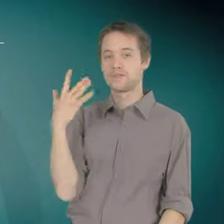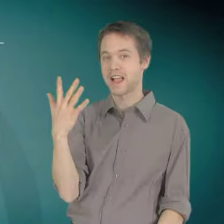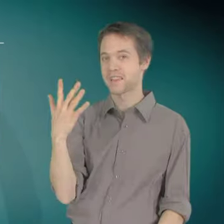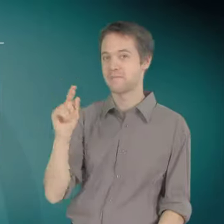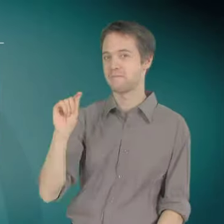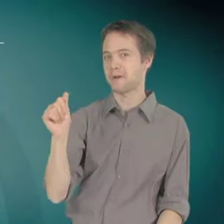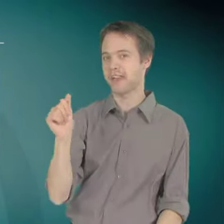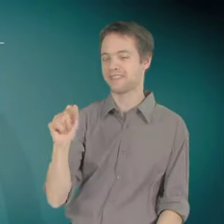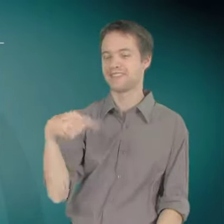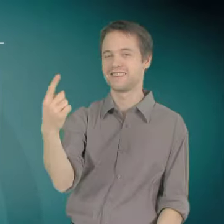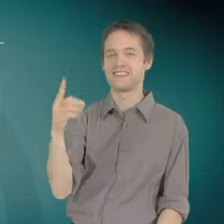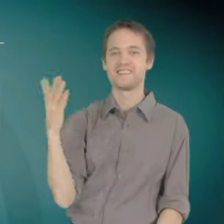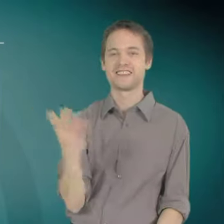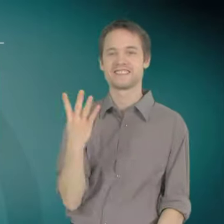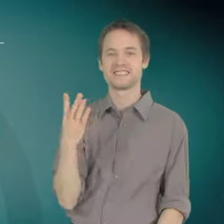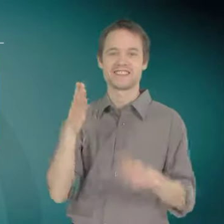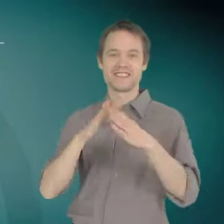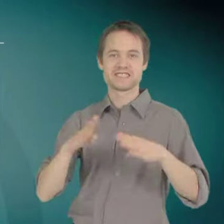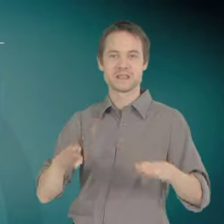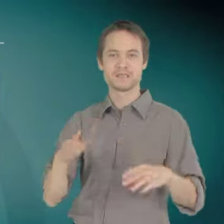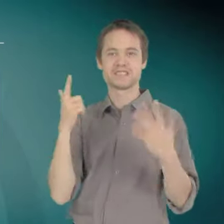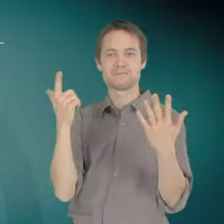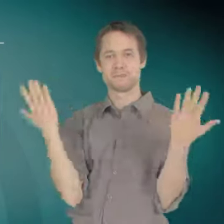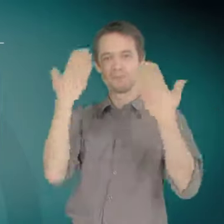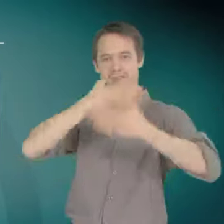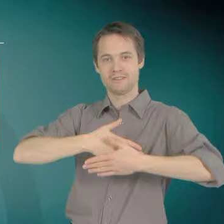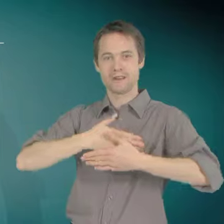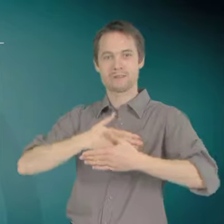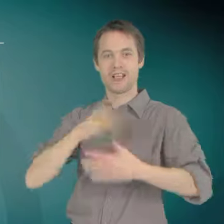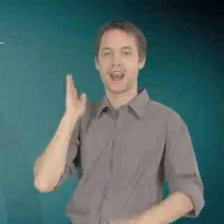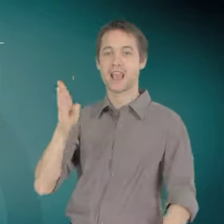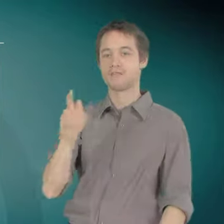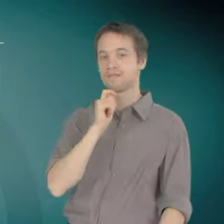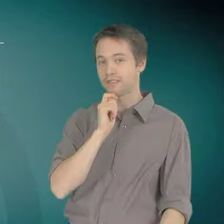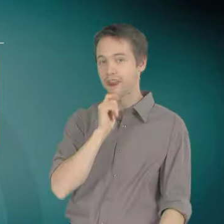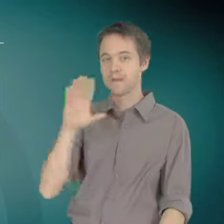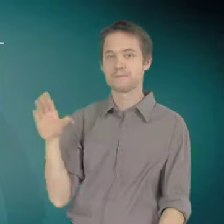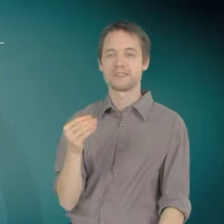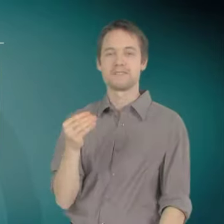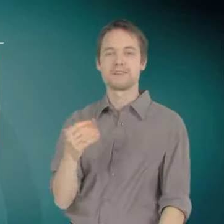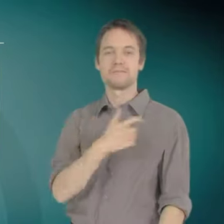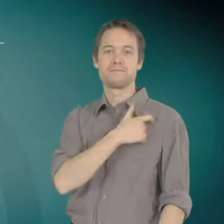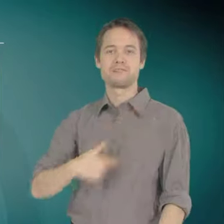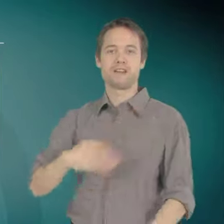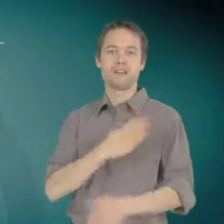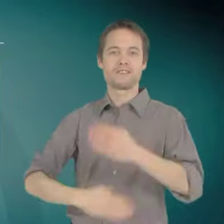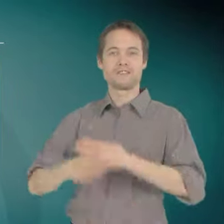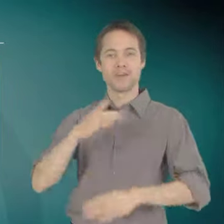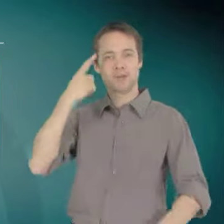focus 5 wird es am 14 dezember um 19 uhr einen live talk mit der miss handicap corinne parrat